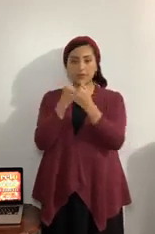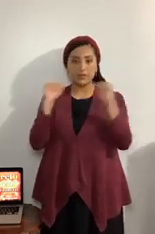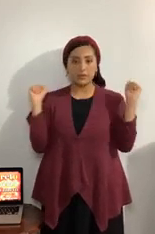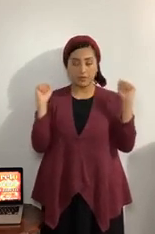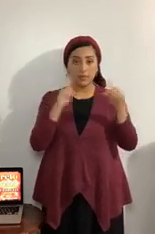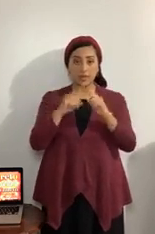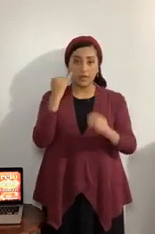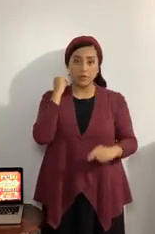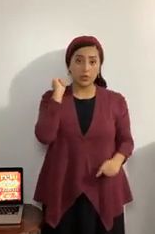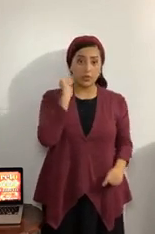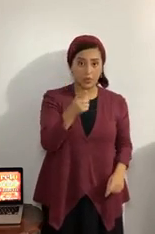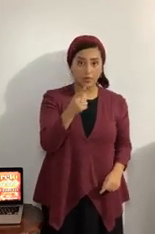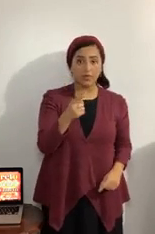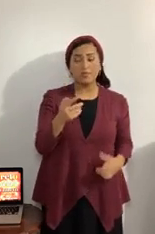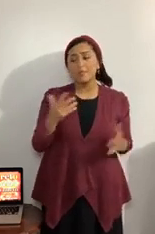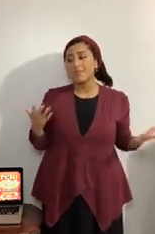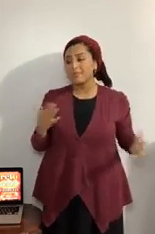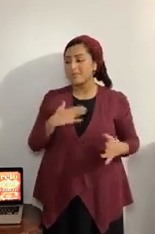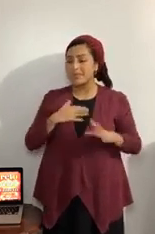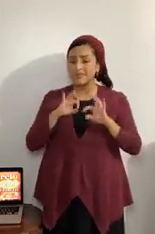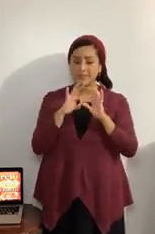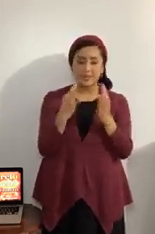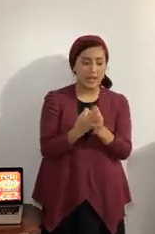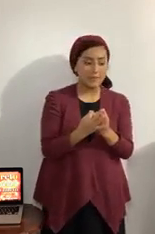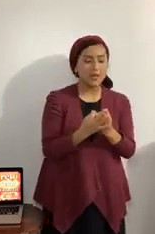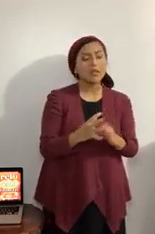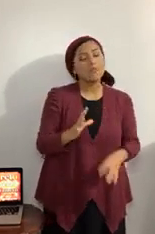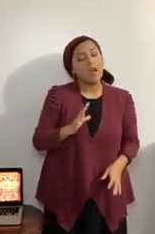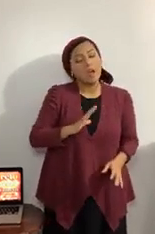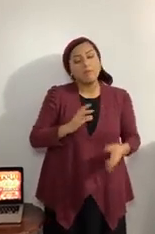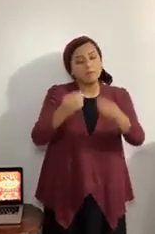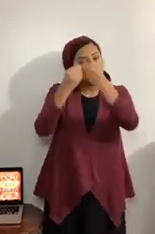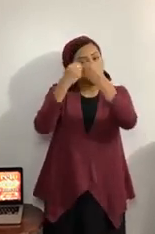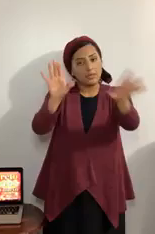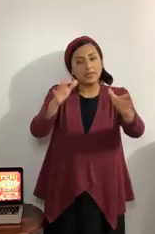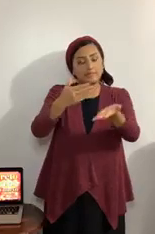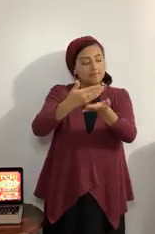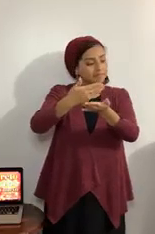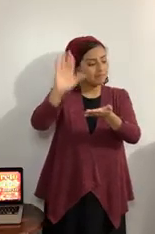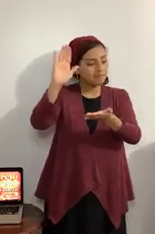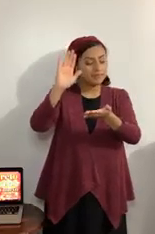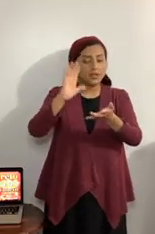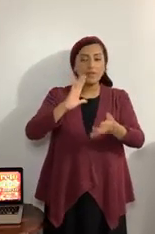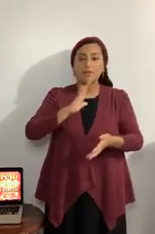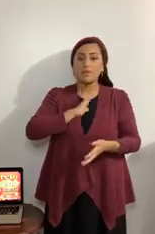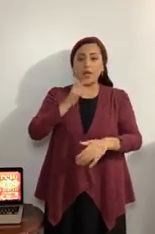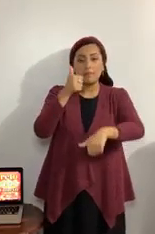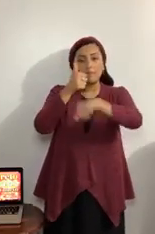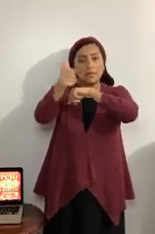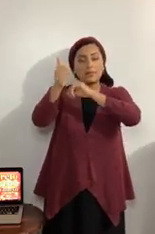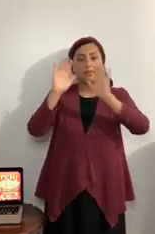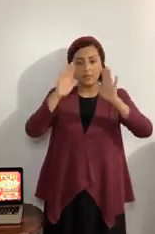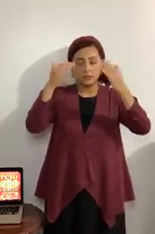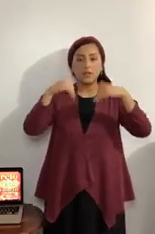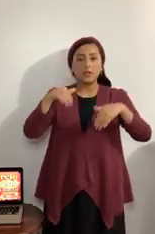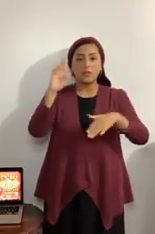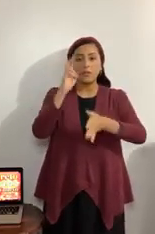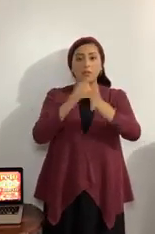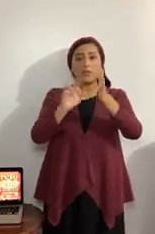tú es que mis familiares, es que piérdete pues, lo siento por ti, ese es tu problema. Apocalipsis 21:8 dice,